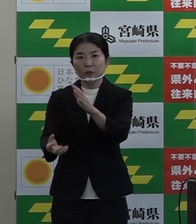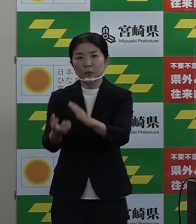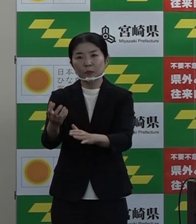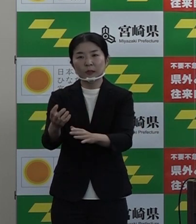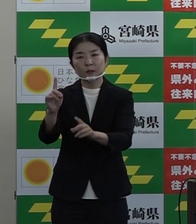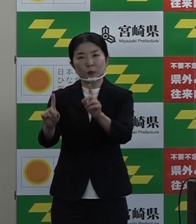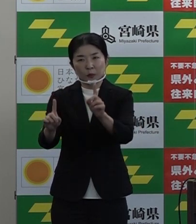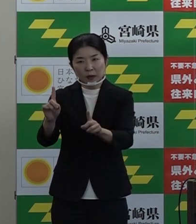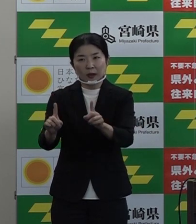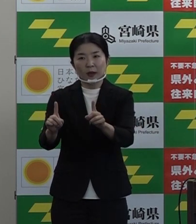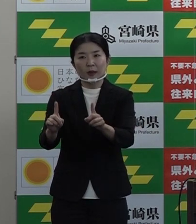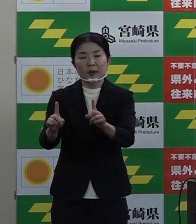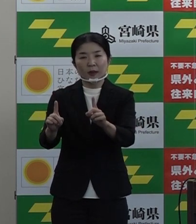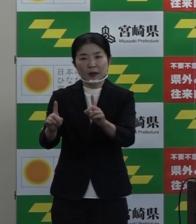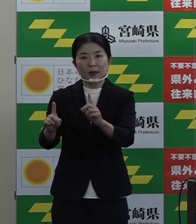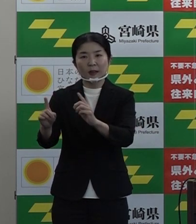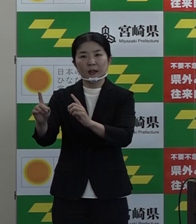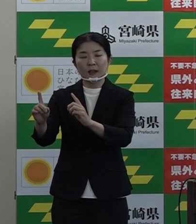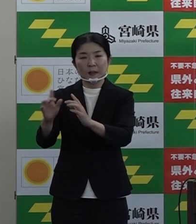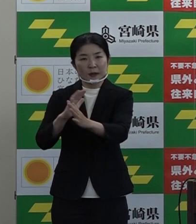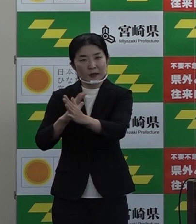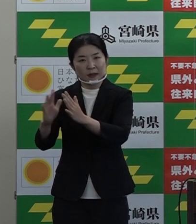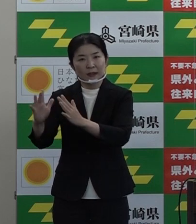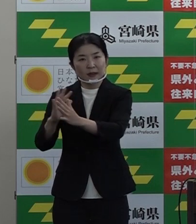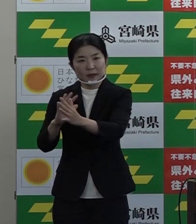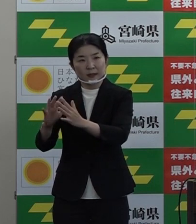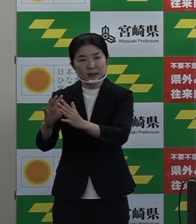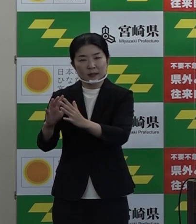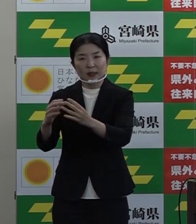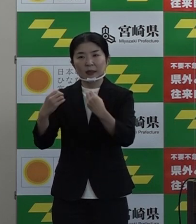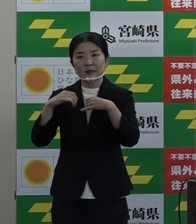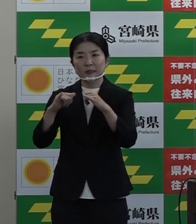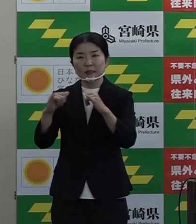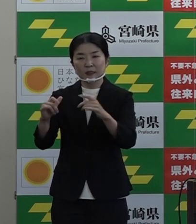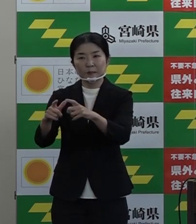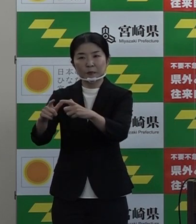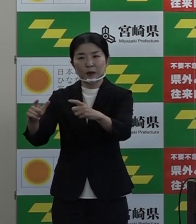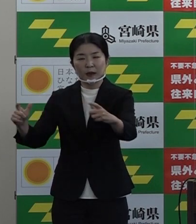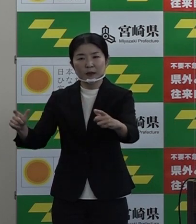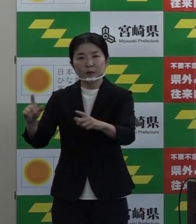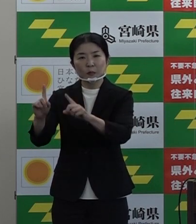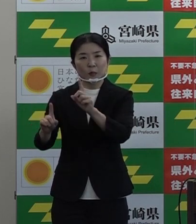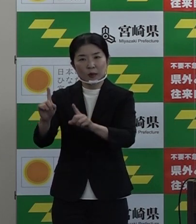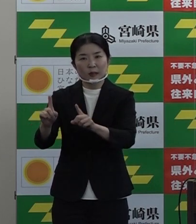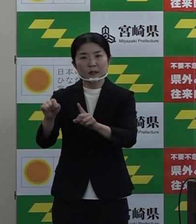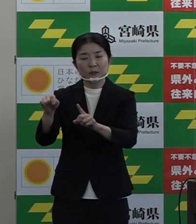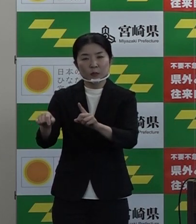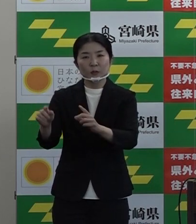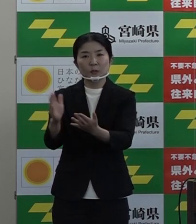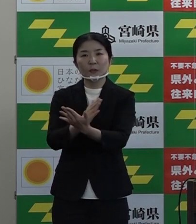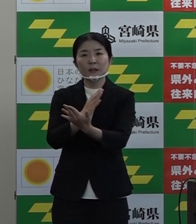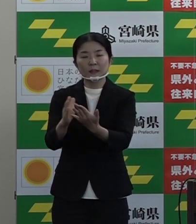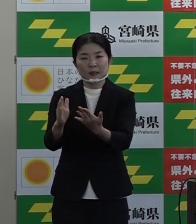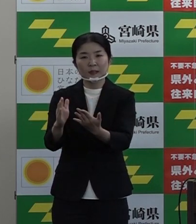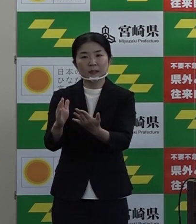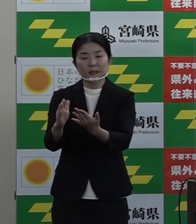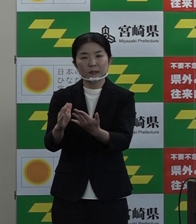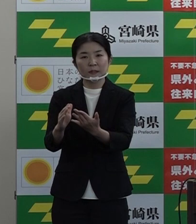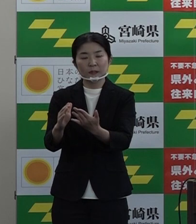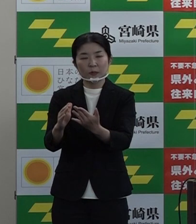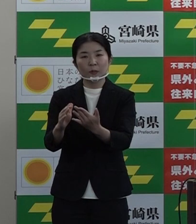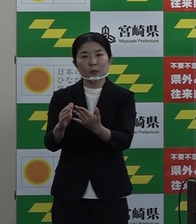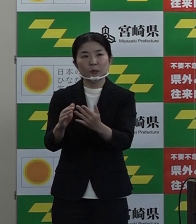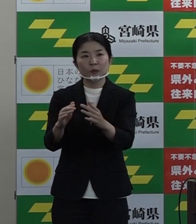が繁華街等でさらに拡大をするリスクがあるものかどうなのかとかですね、そこを見極めて判断する必要があろうと考えております